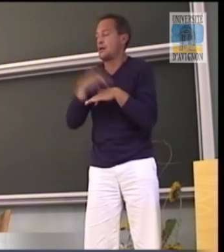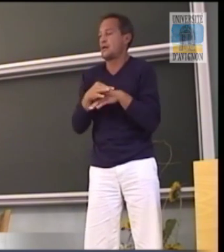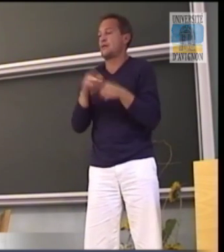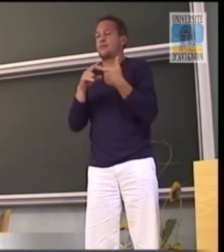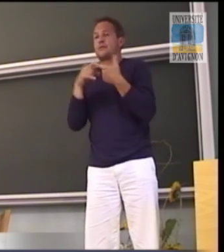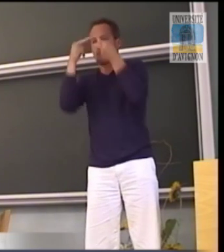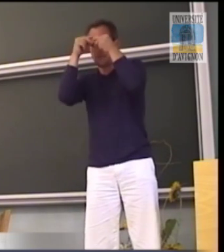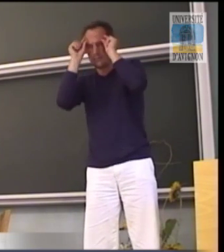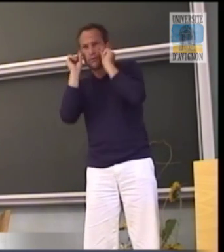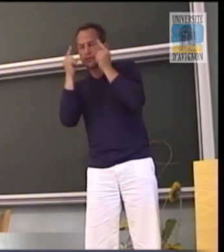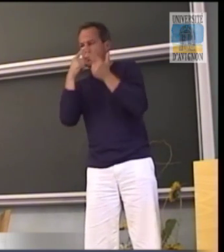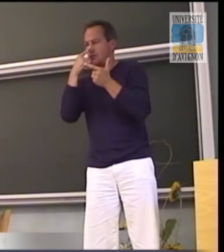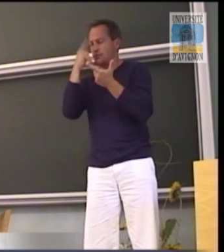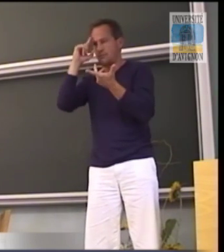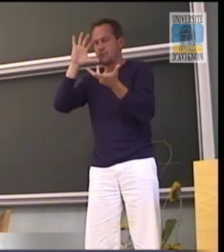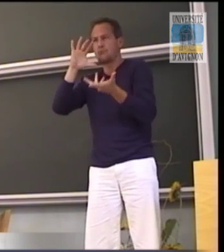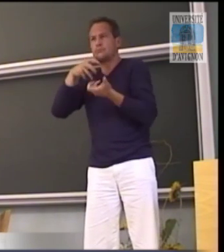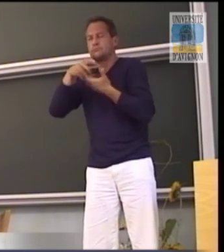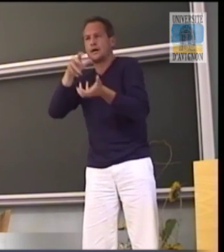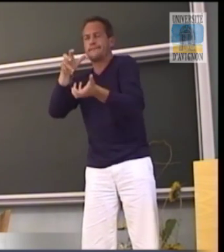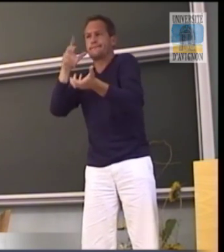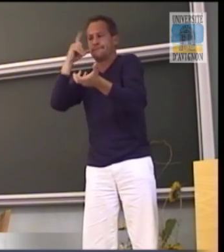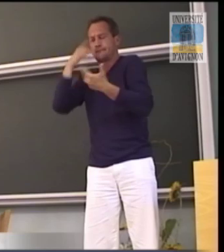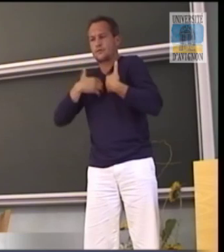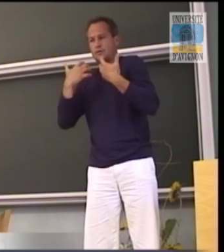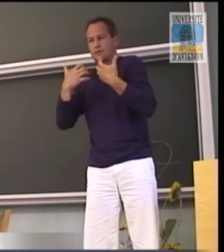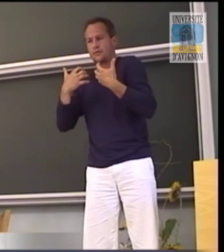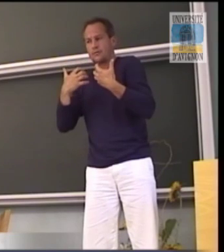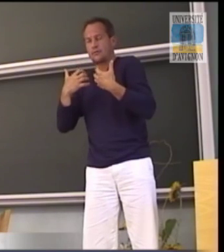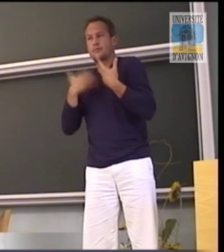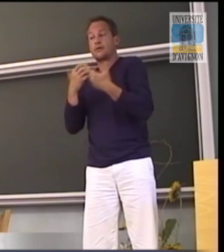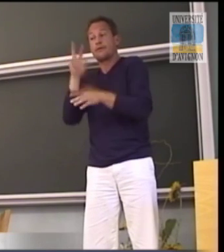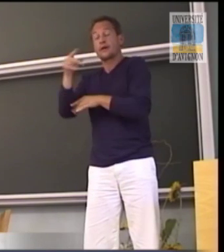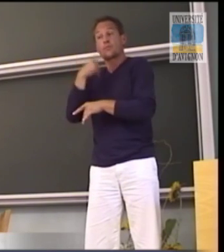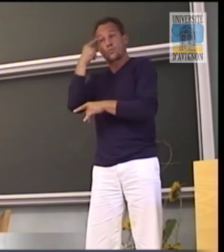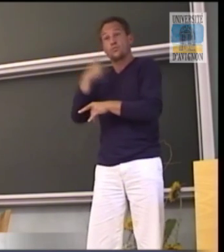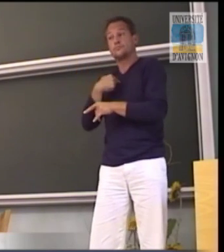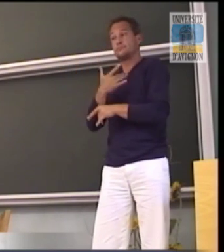devient agressif. Voilà, donc quand même, ça me semble intéressant.